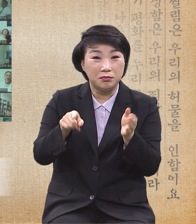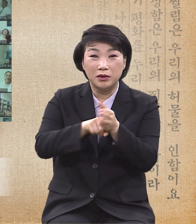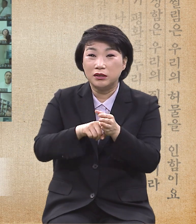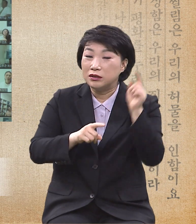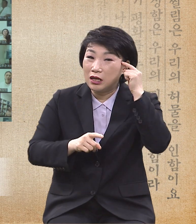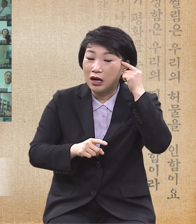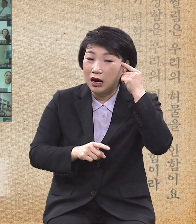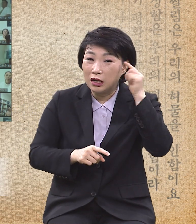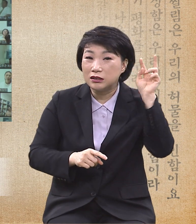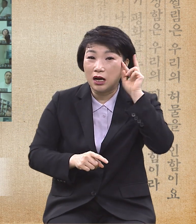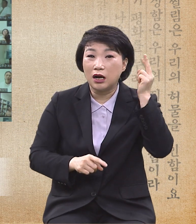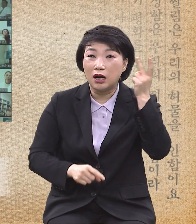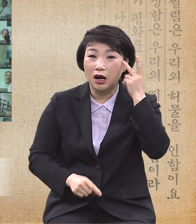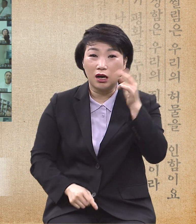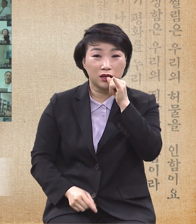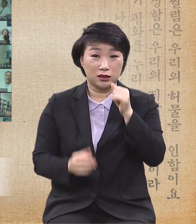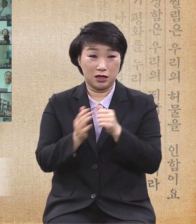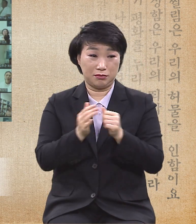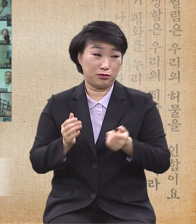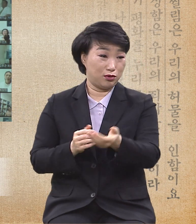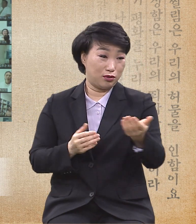그렇지 않습니까?